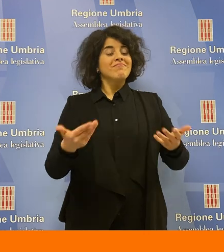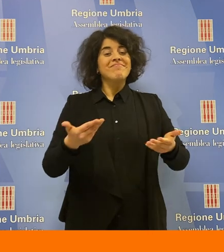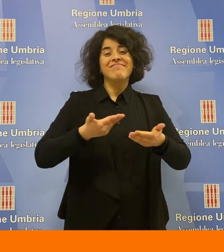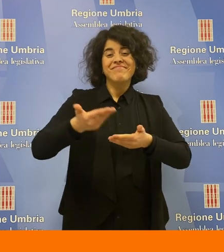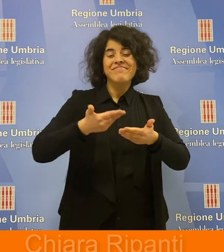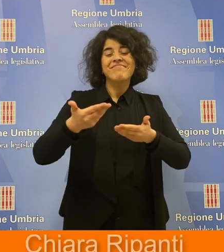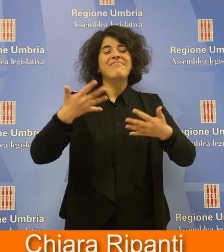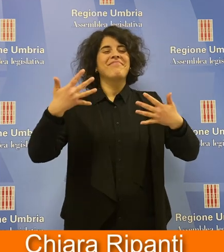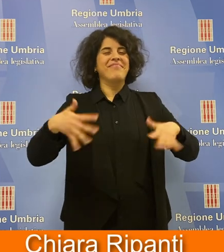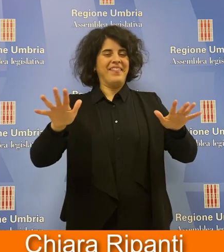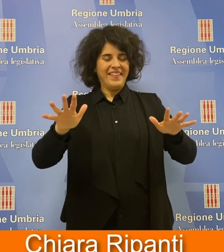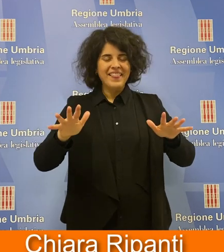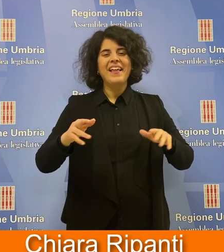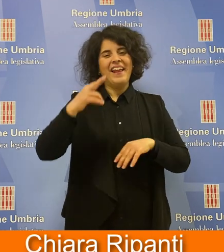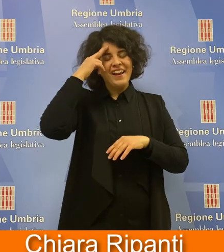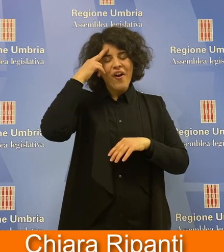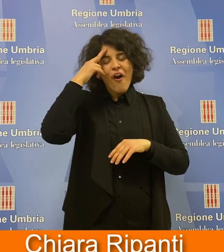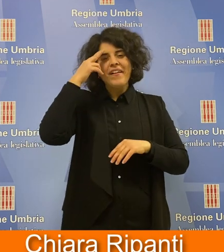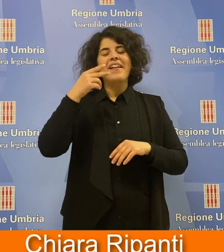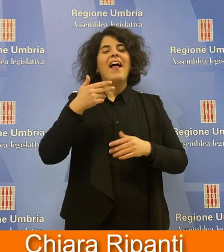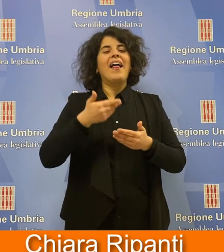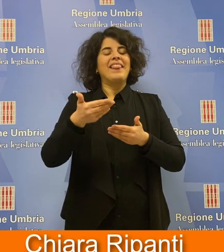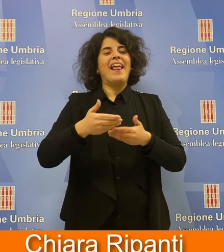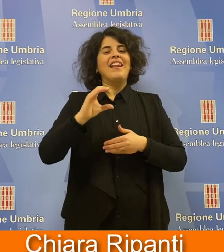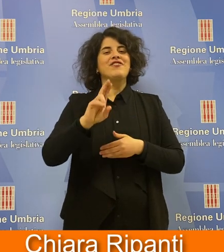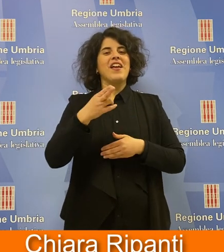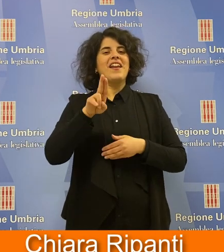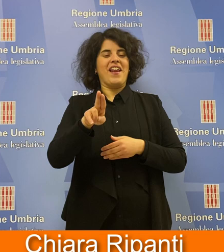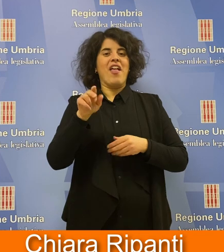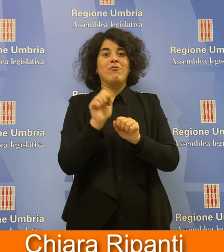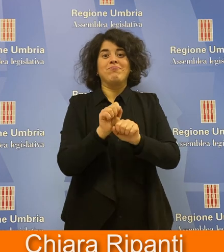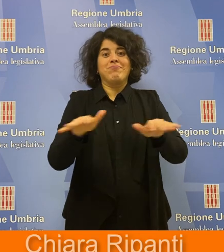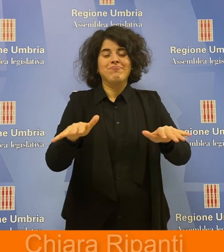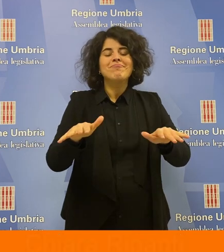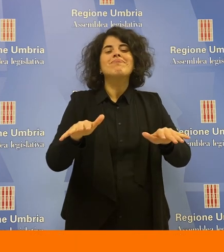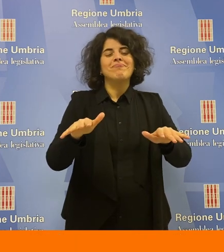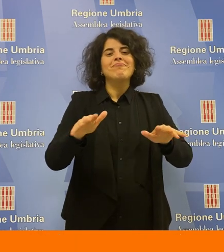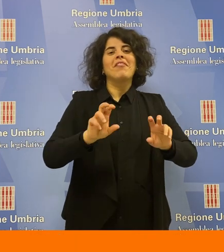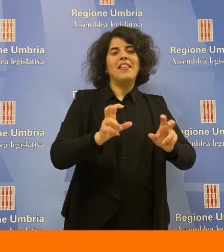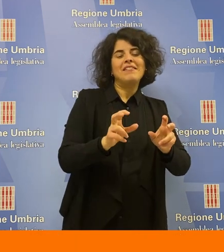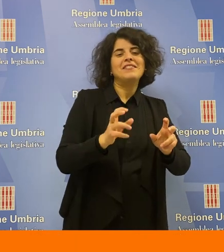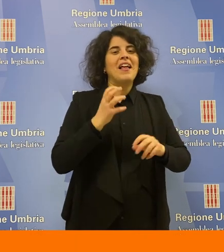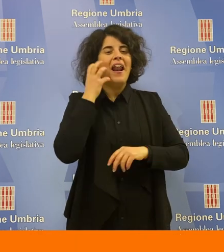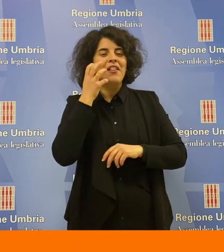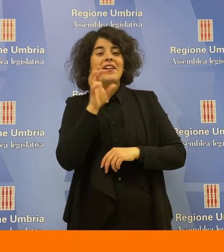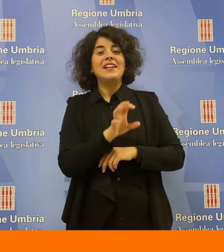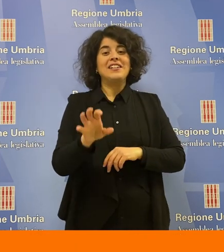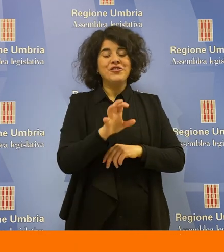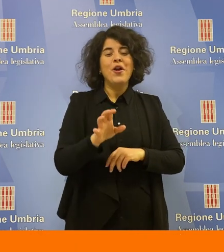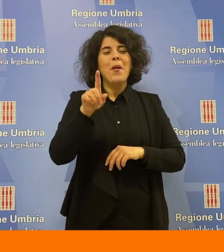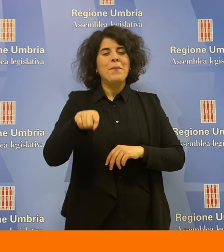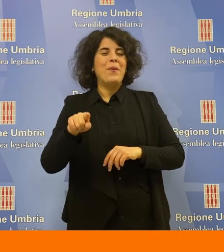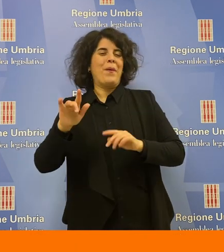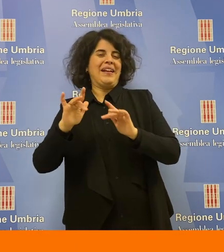è tutto. Vi ricordo che TeleCRU va in onda sulle emittenti televisive e radiofoniche della Regione. È disponibile in